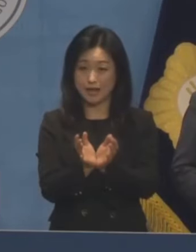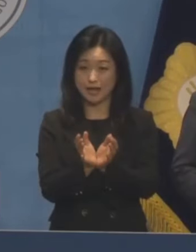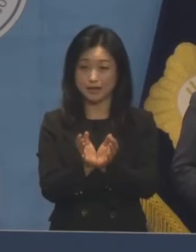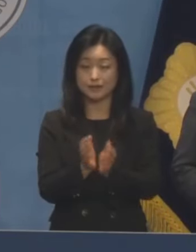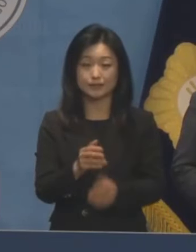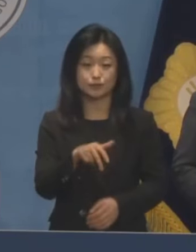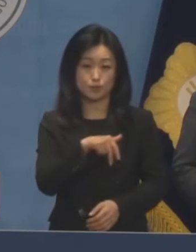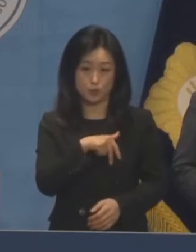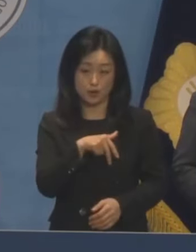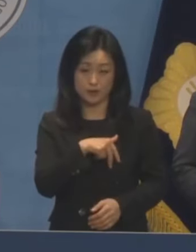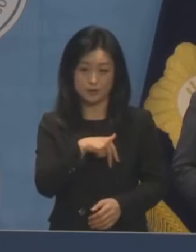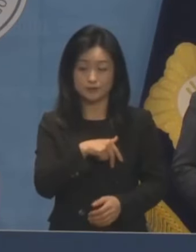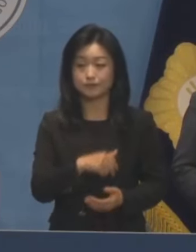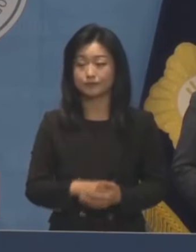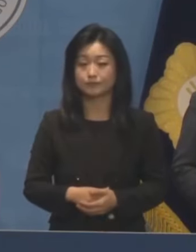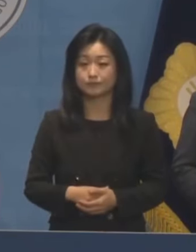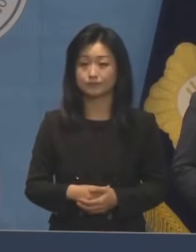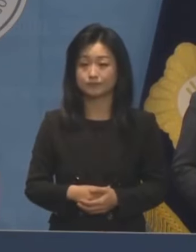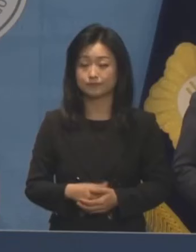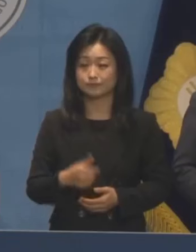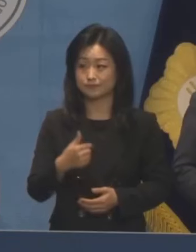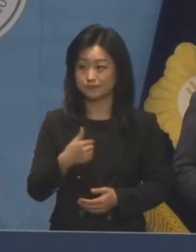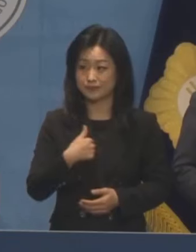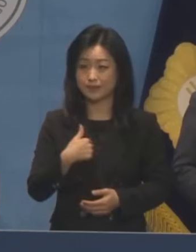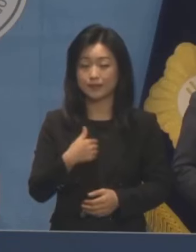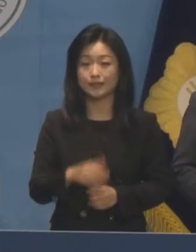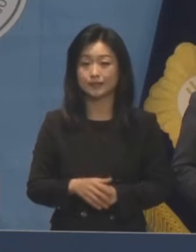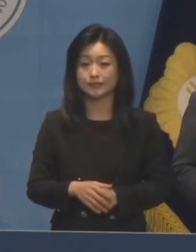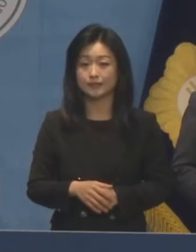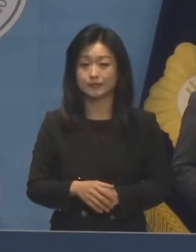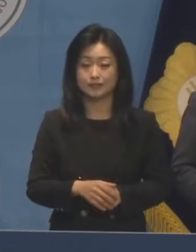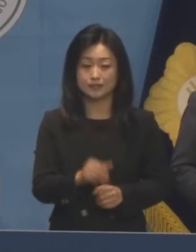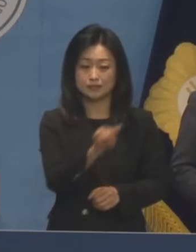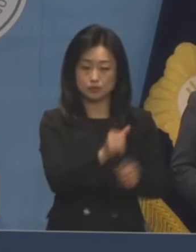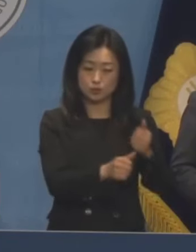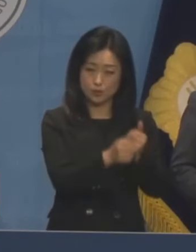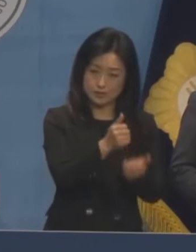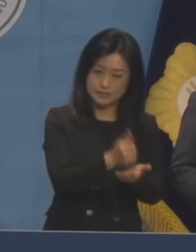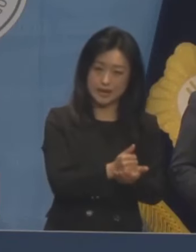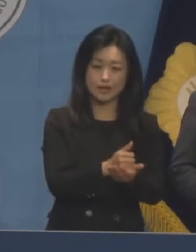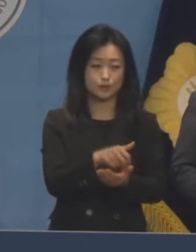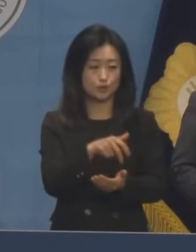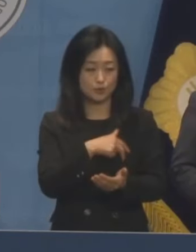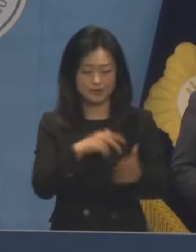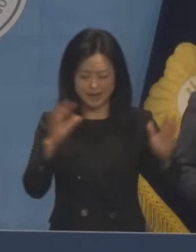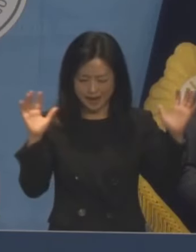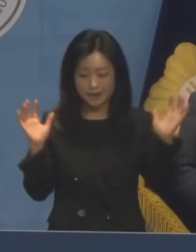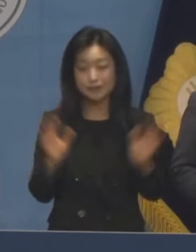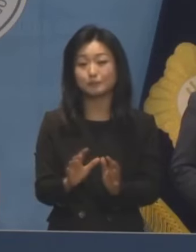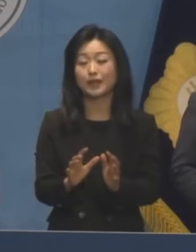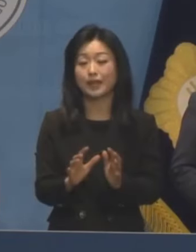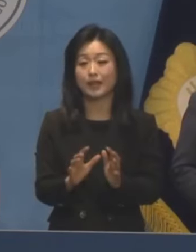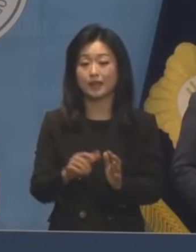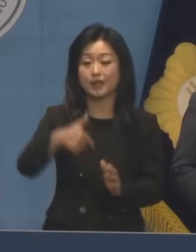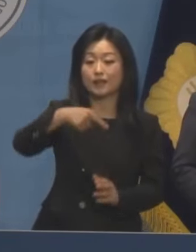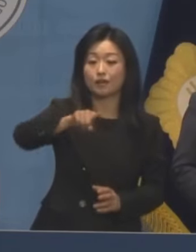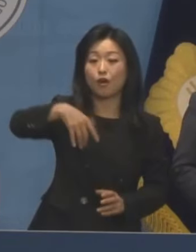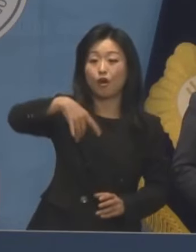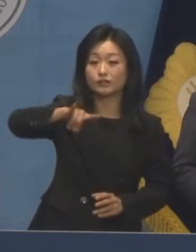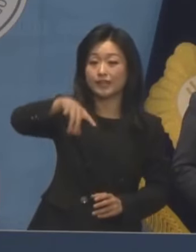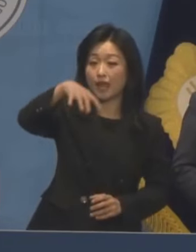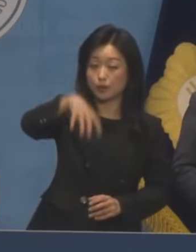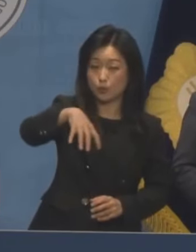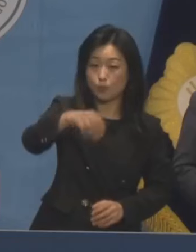노동전선 부단 장서 민병덕 을지로 위원장님 그리고 여기 계신 동료 의원님들과 함께 거제